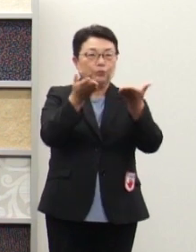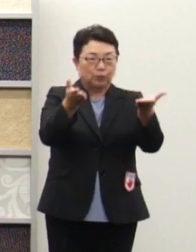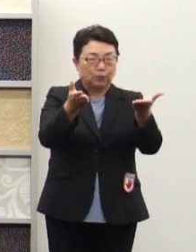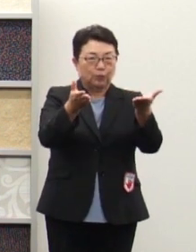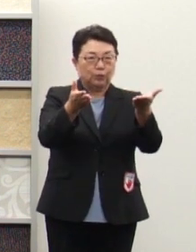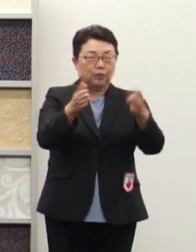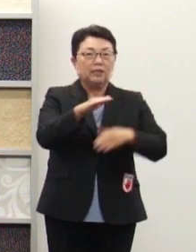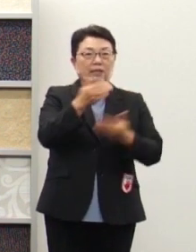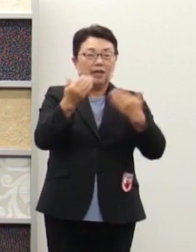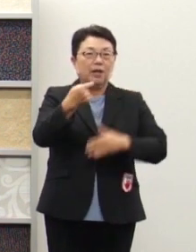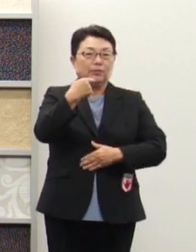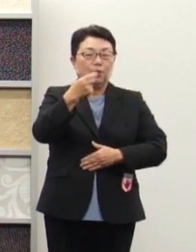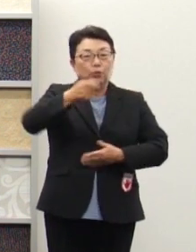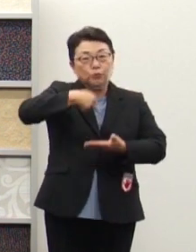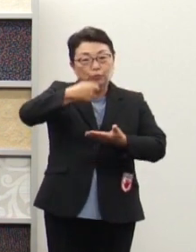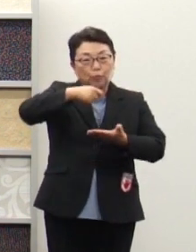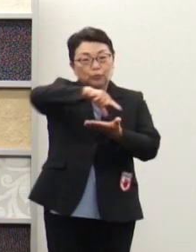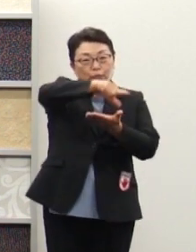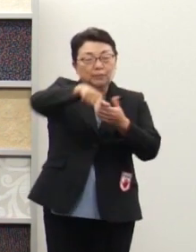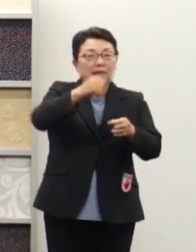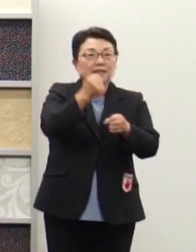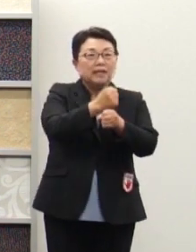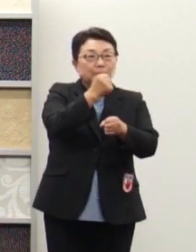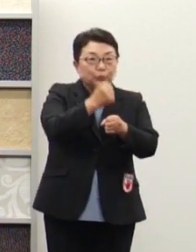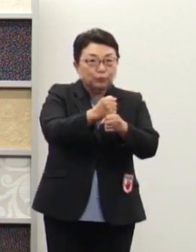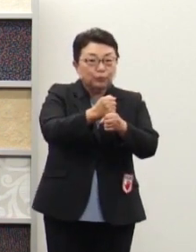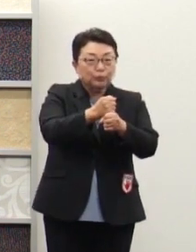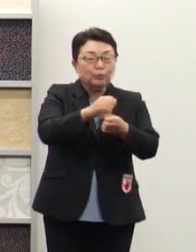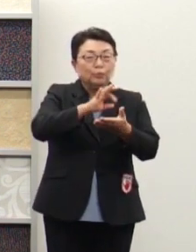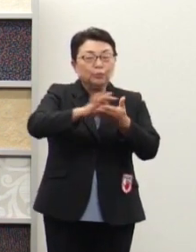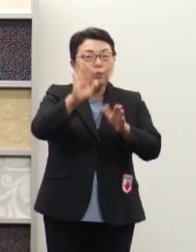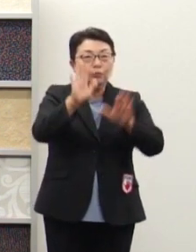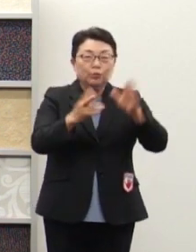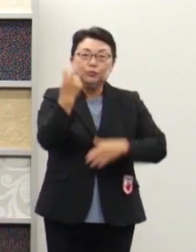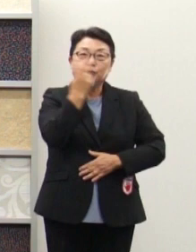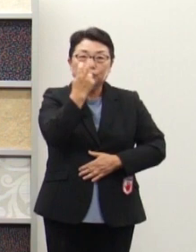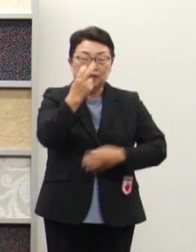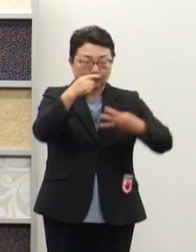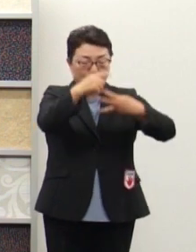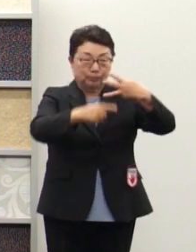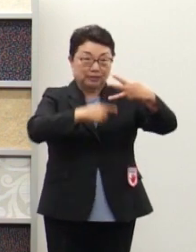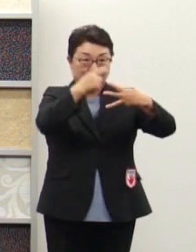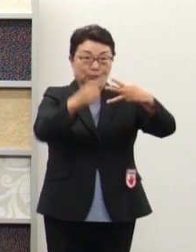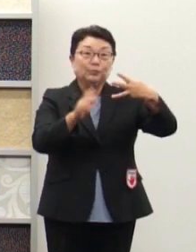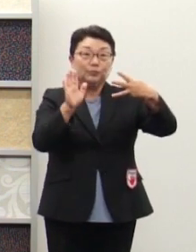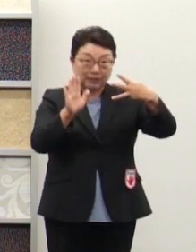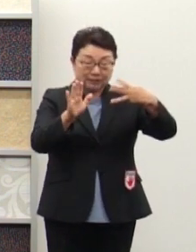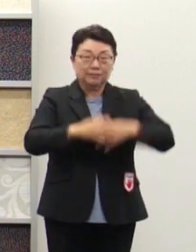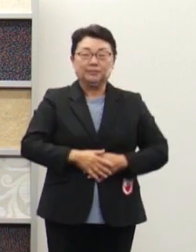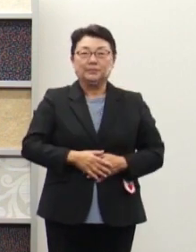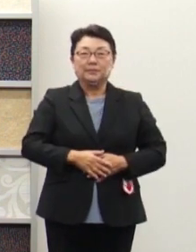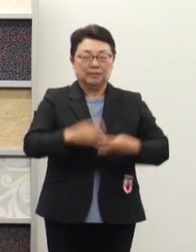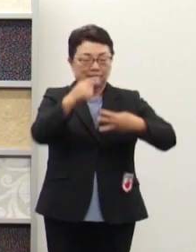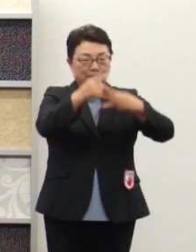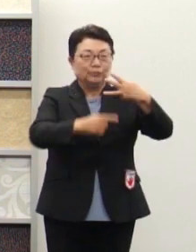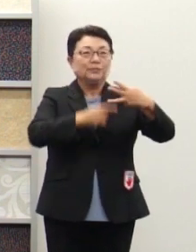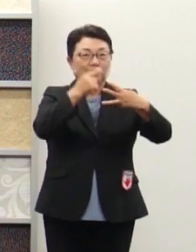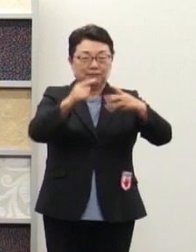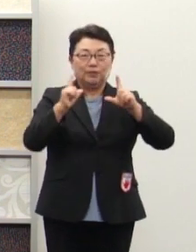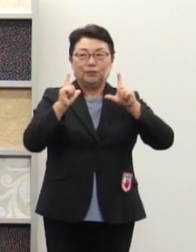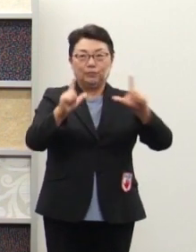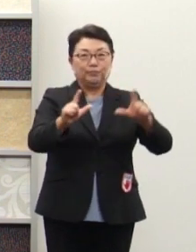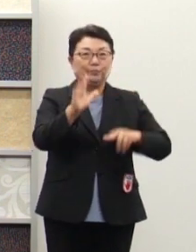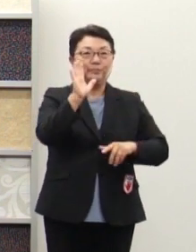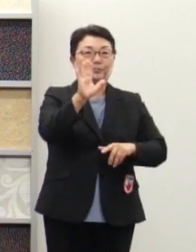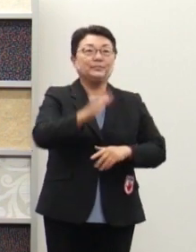給食における地場産物国産食材の使用状況調査についての3件であります。それでは3件続けて長崎知事